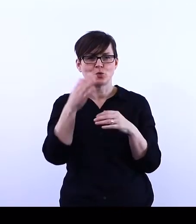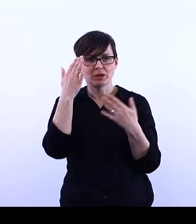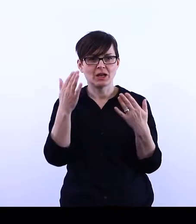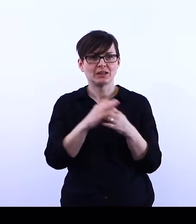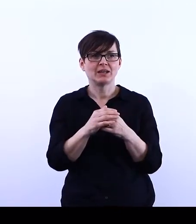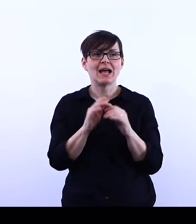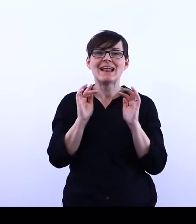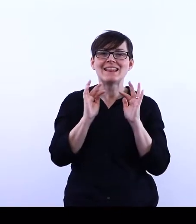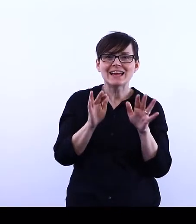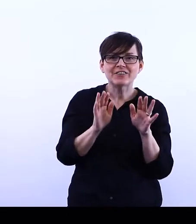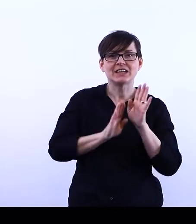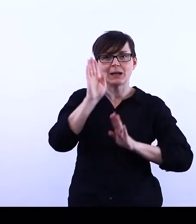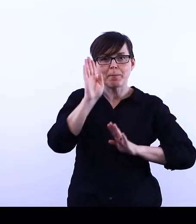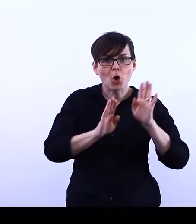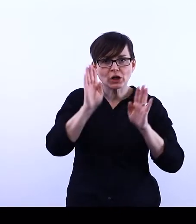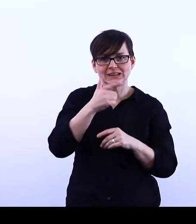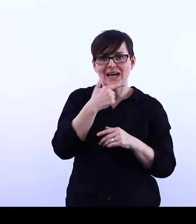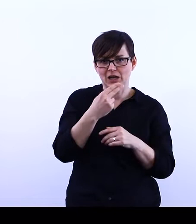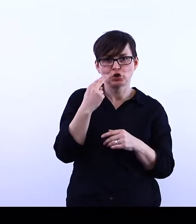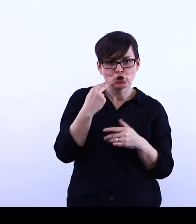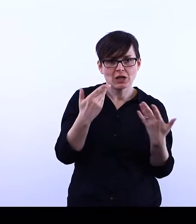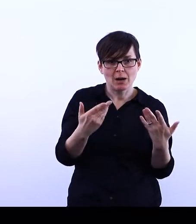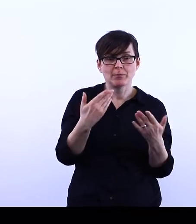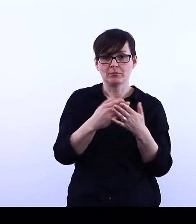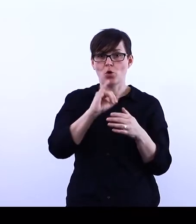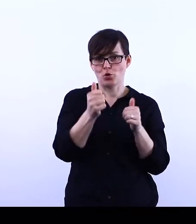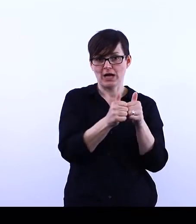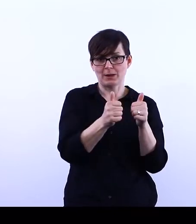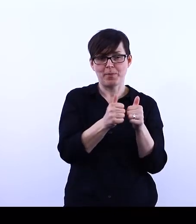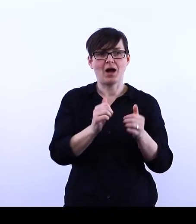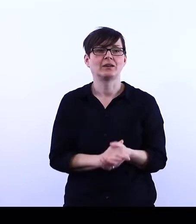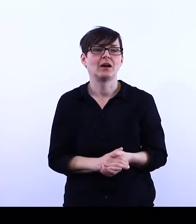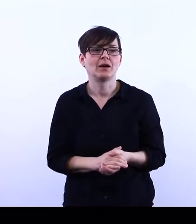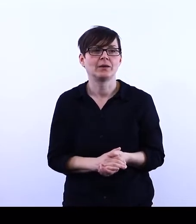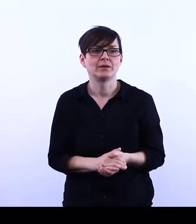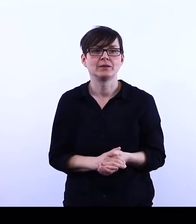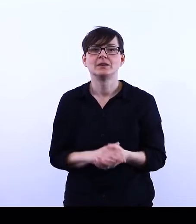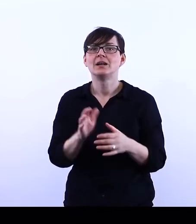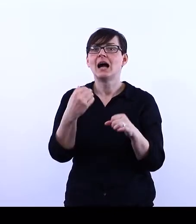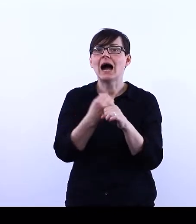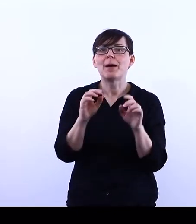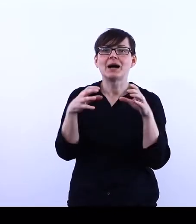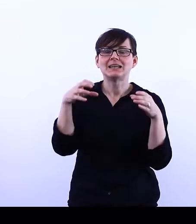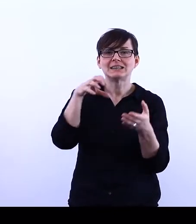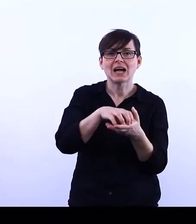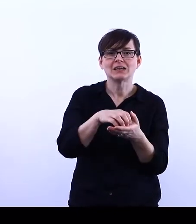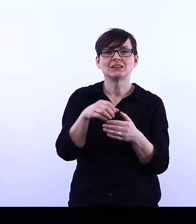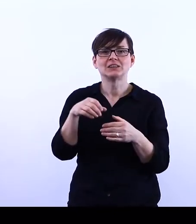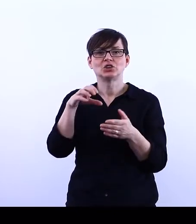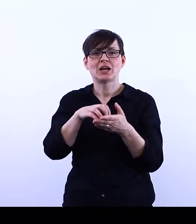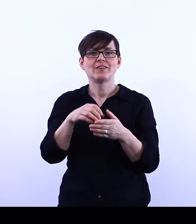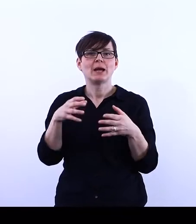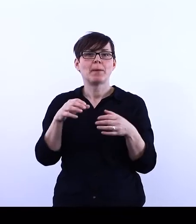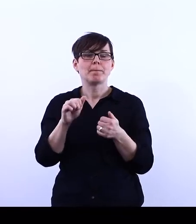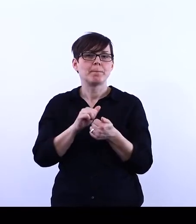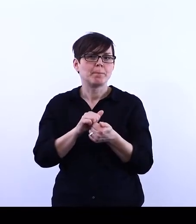zum Beispiel als Projektpartner, die, das lese ich jetzt tatsächlich ab, mit dem Arbeitskreis der Stadt und Kreisjugendringe Brandenburg